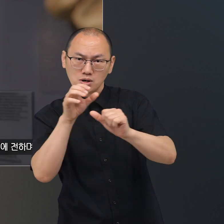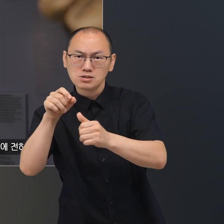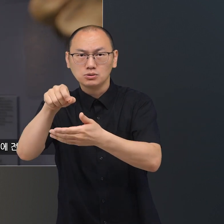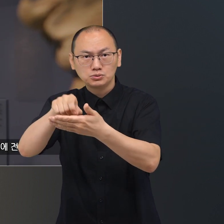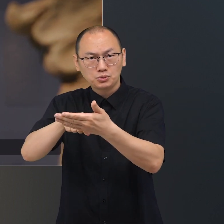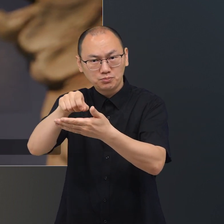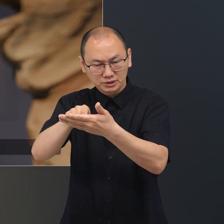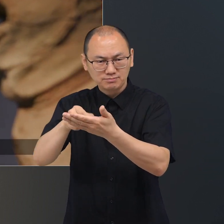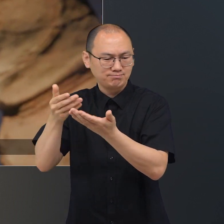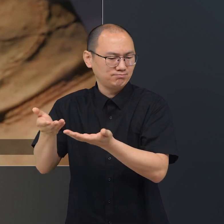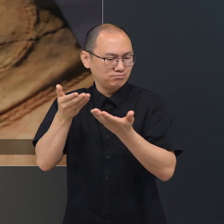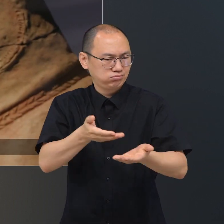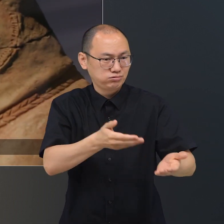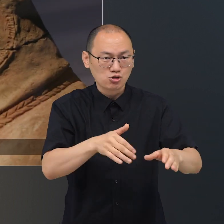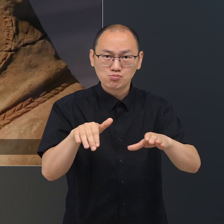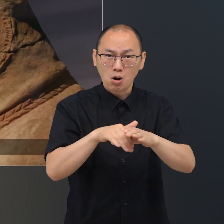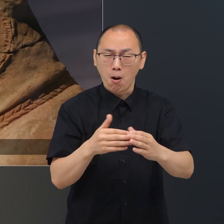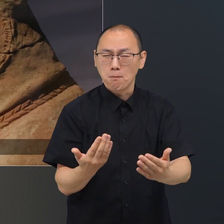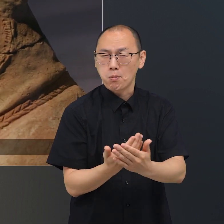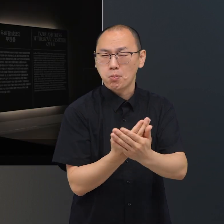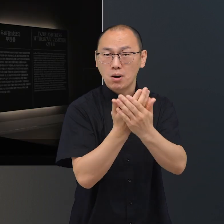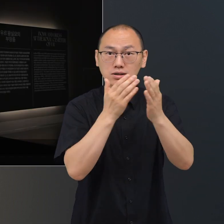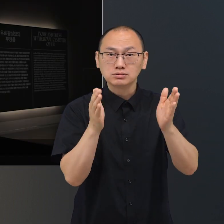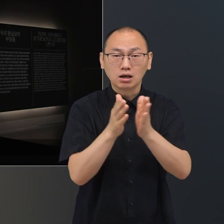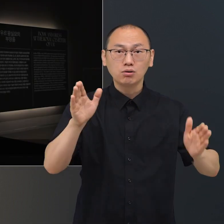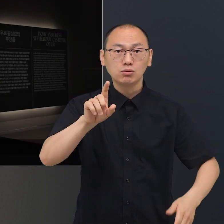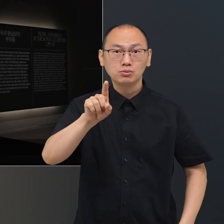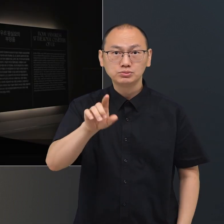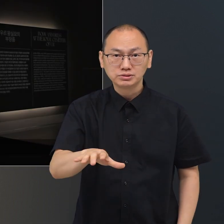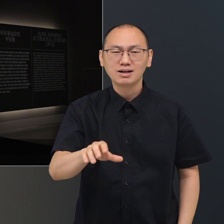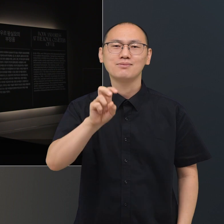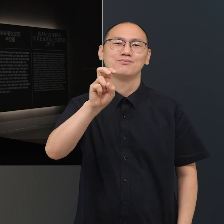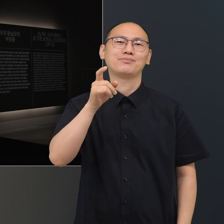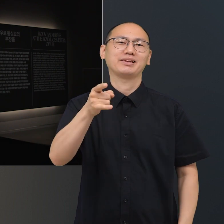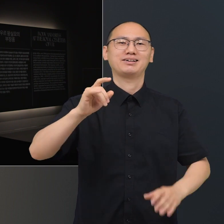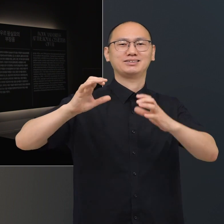전하며 인류 문명 발전의 기틀을 마련하였습니다.